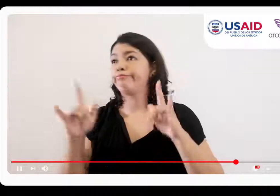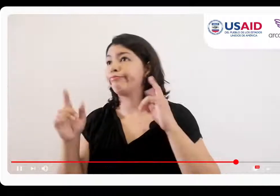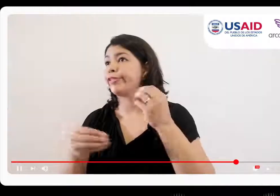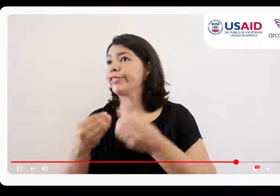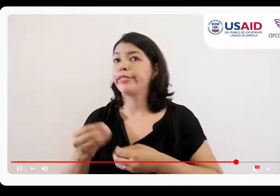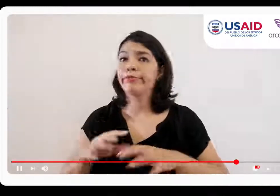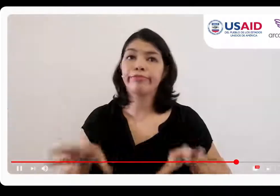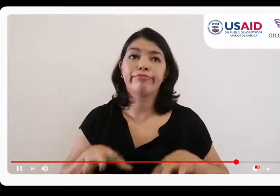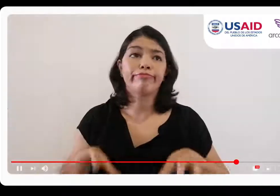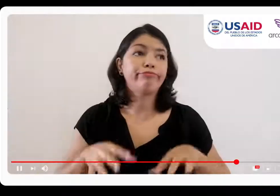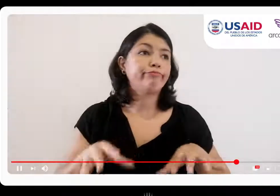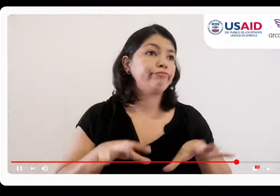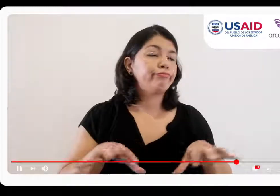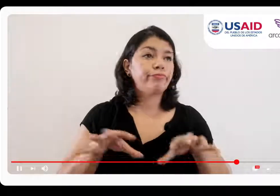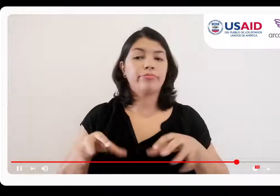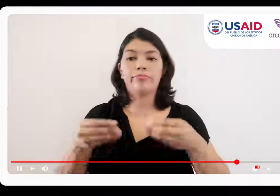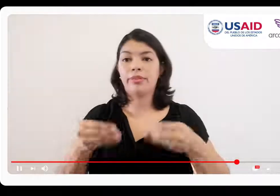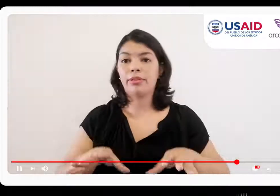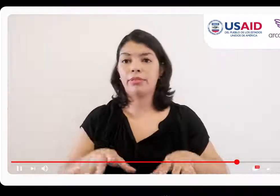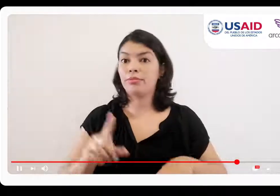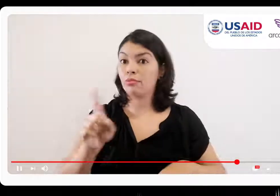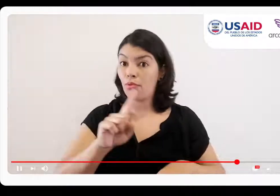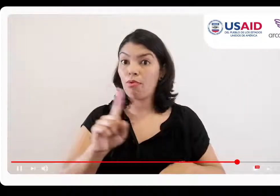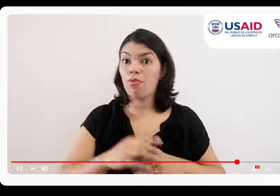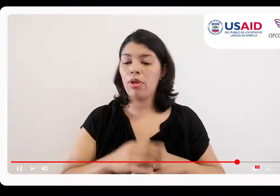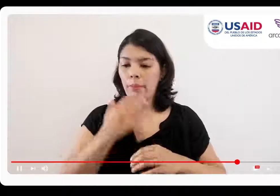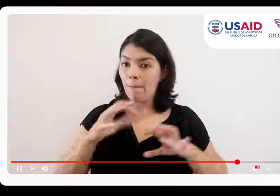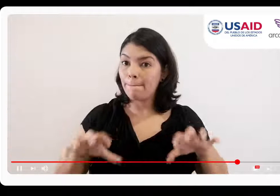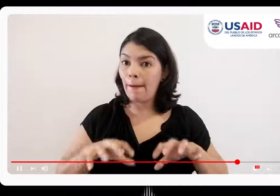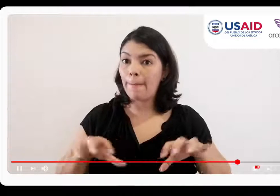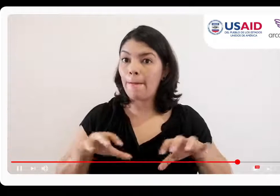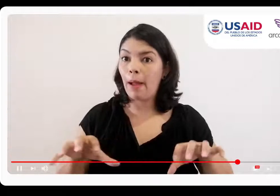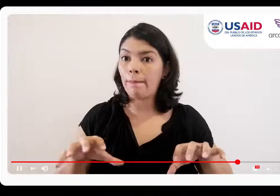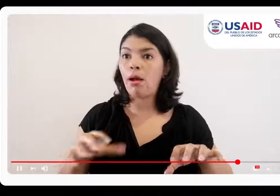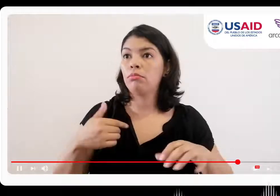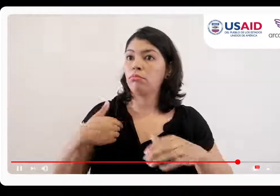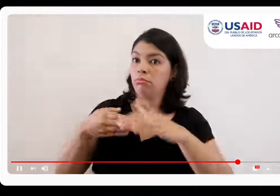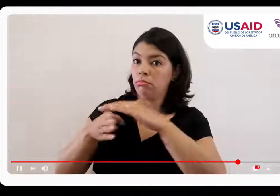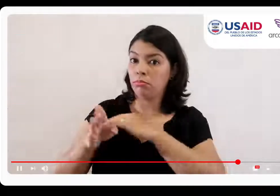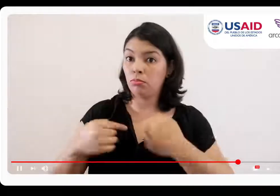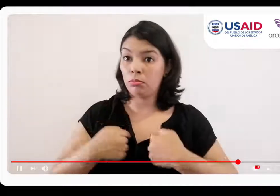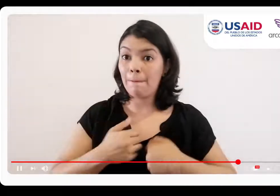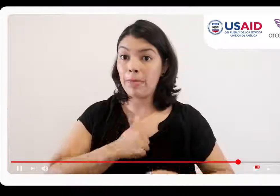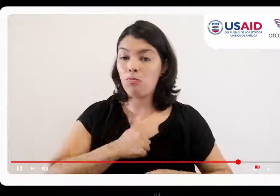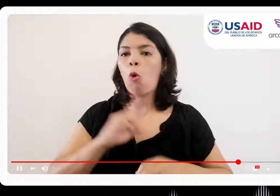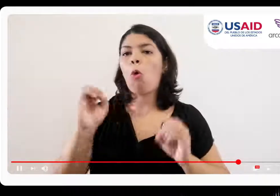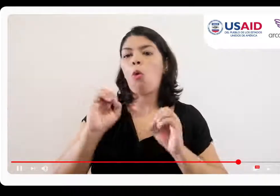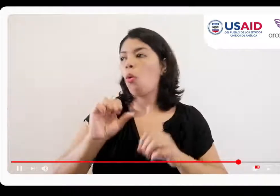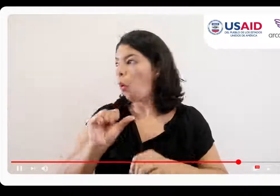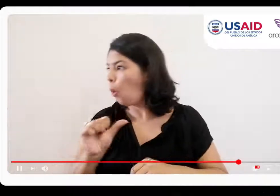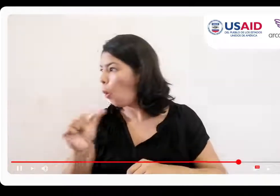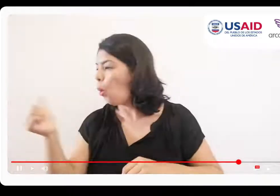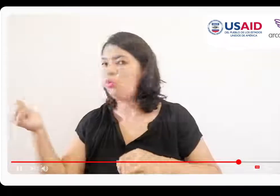hacer nosotros, otras personas pueden acceder, ¿cierto? Entonces a través de eso es abrir